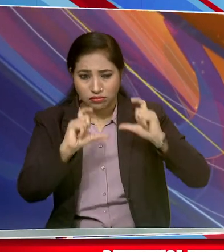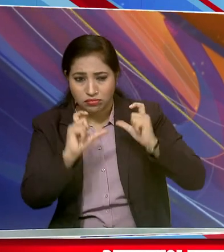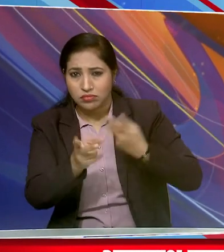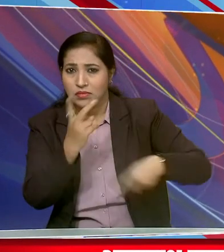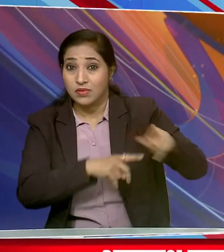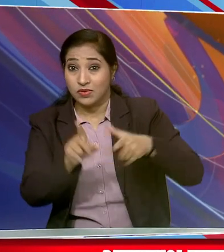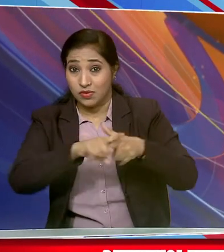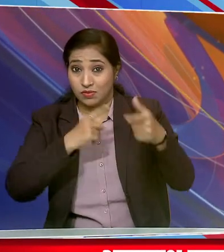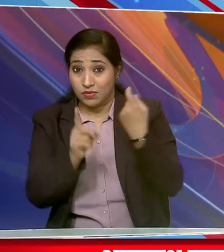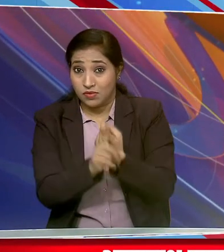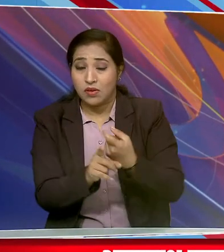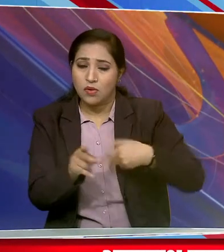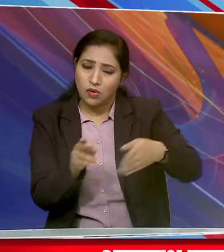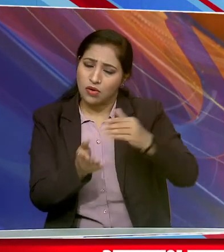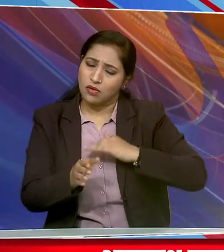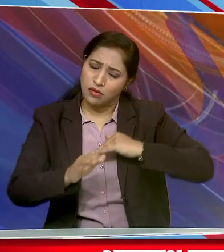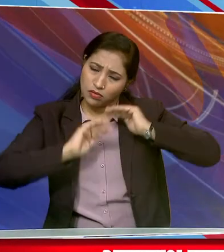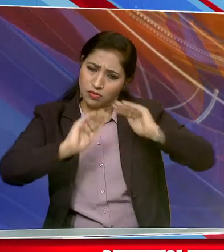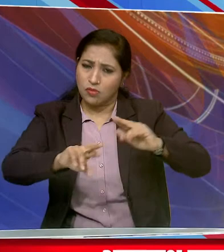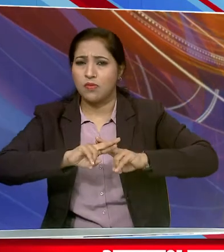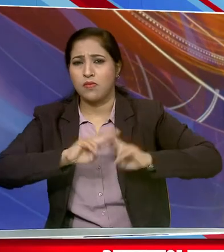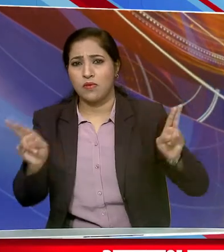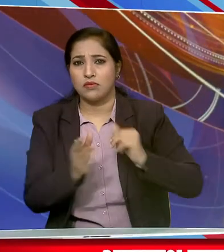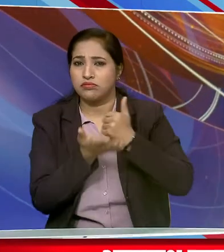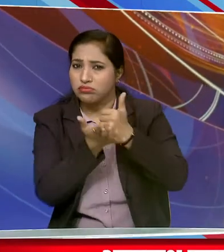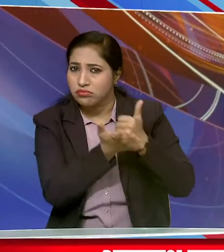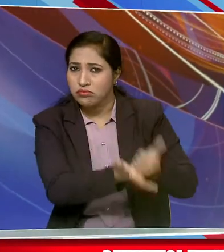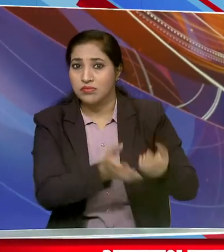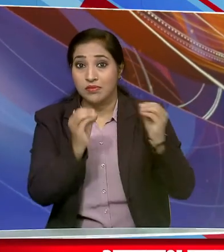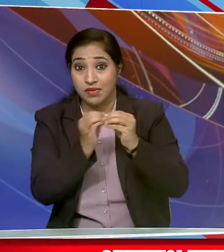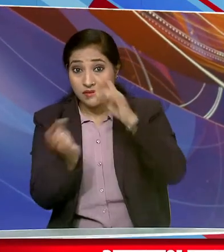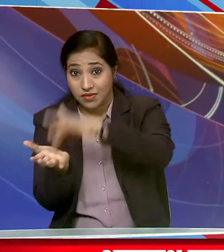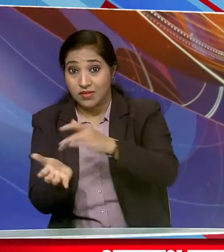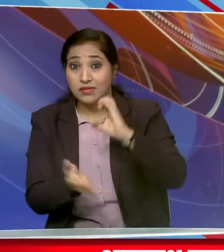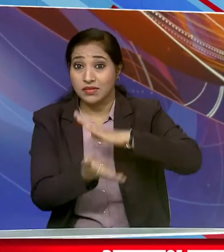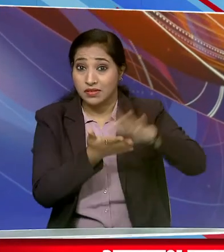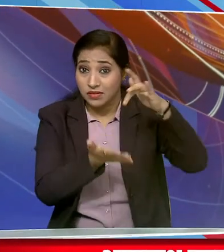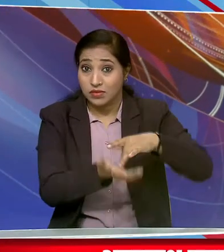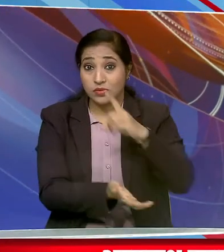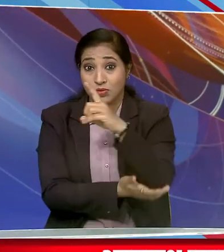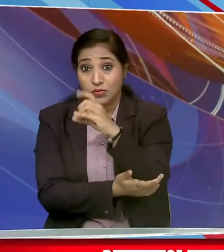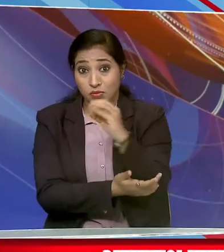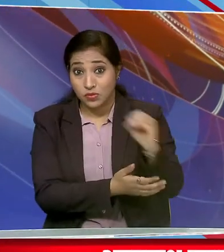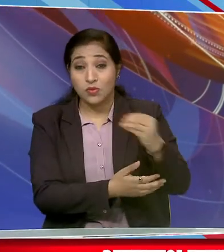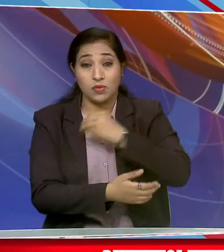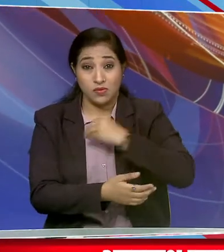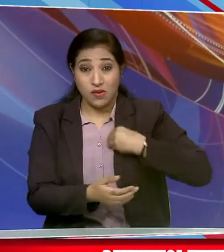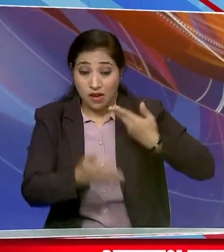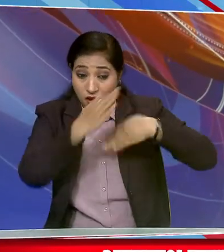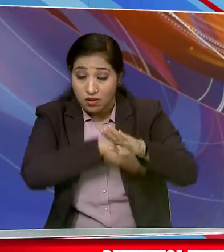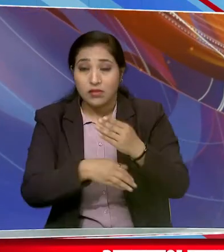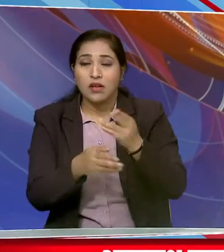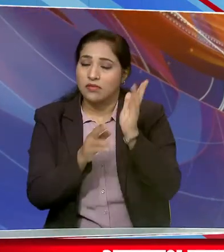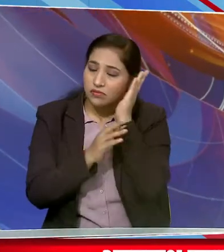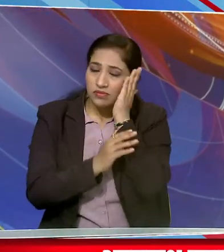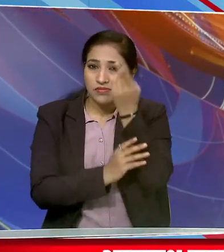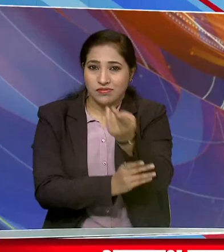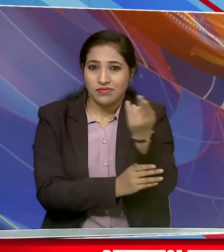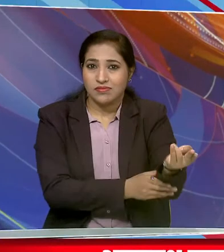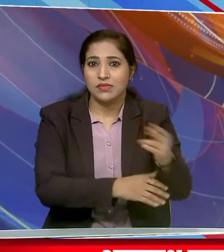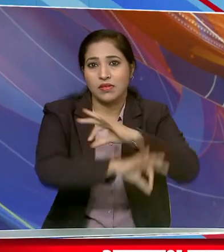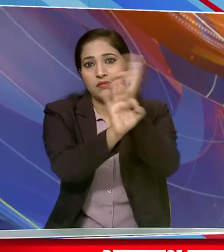जम्मू कश्मीर को हर संभव मदद का दिया आश्वासन। बालटाल और चंदनबाड़ी में 100 बिस्तरों वाले अस्पताल की हुई स्थापना।